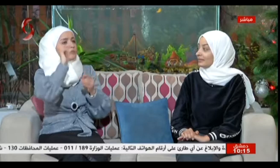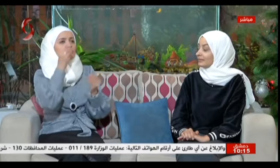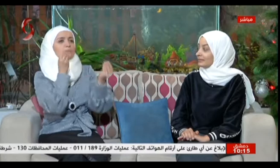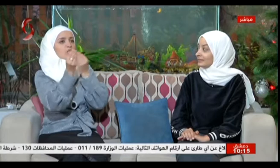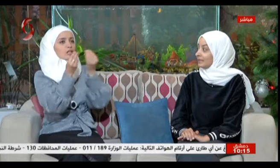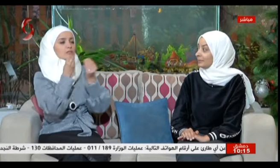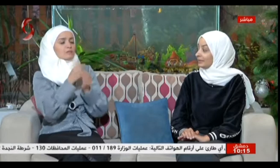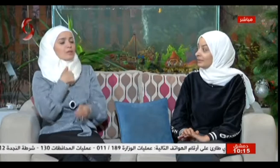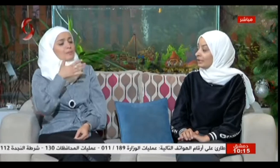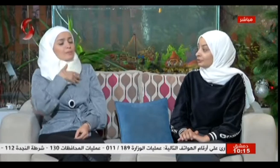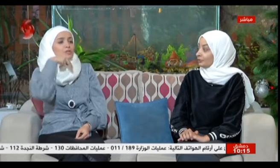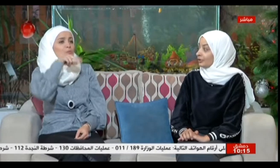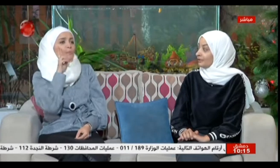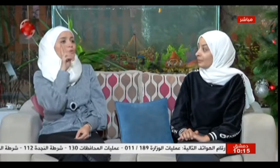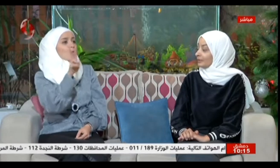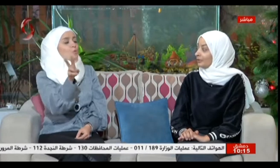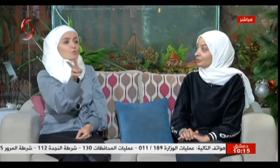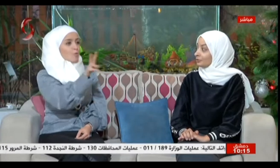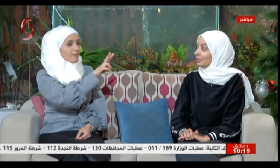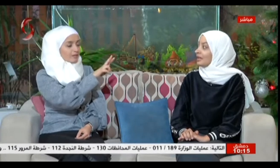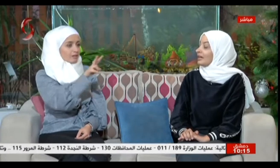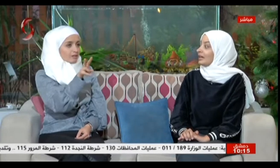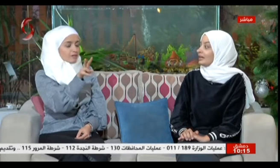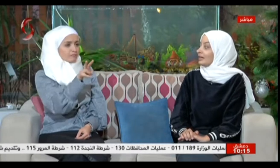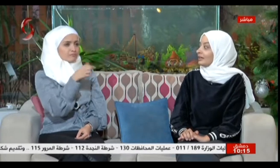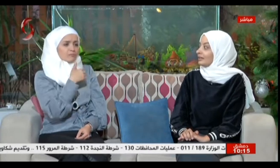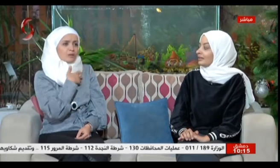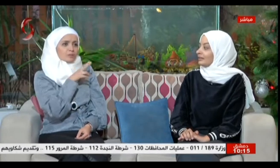للأشخاص السامعين، نشوفهم كيف عم يناقشوا.